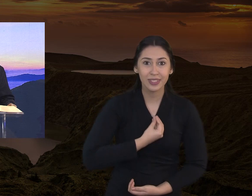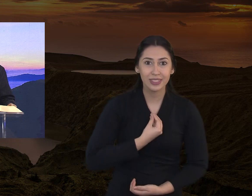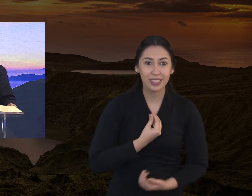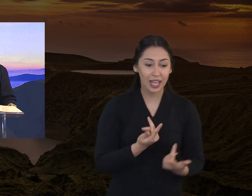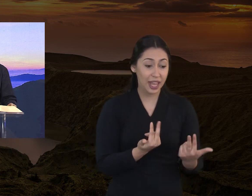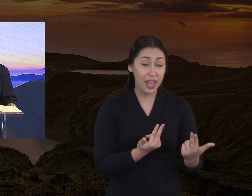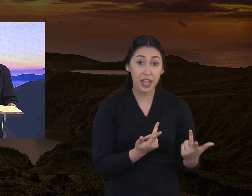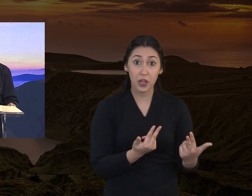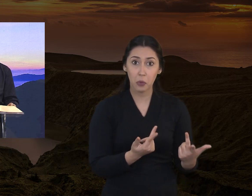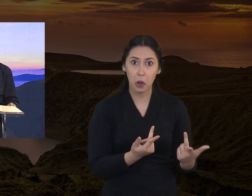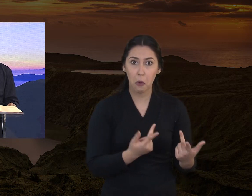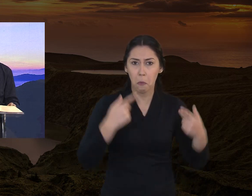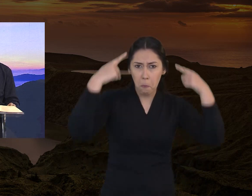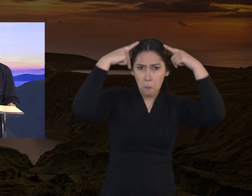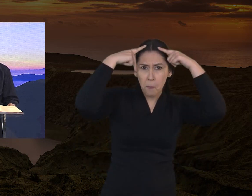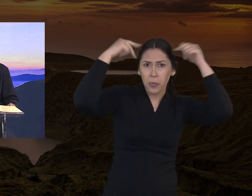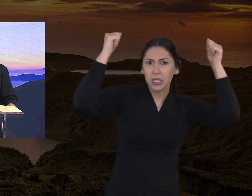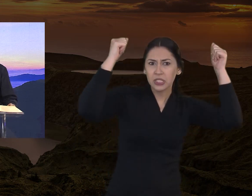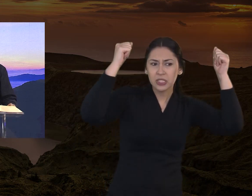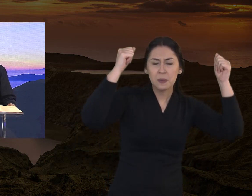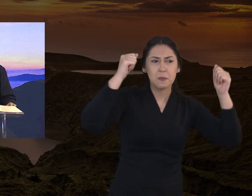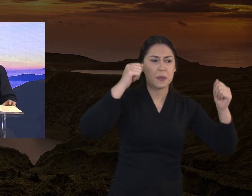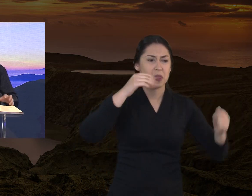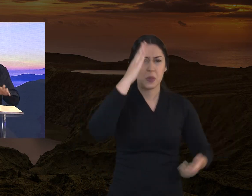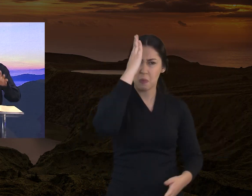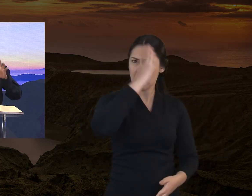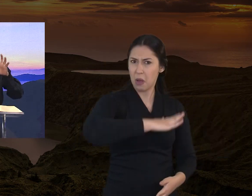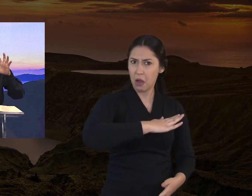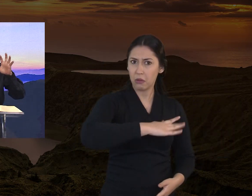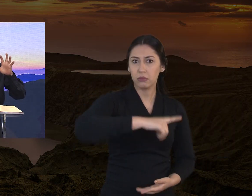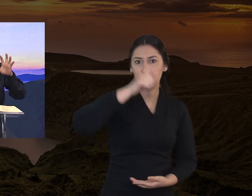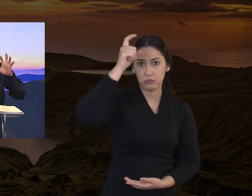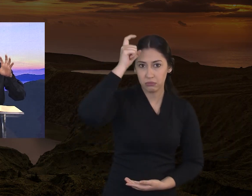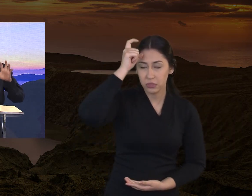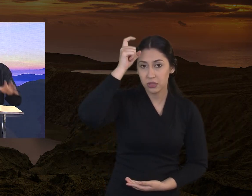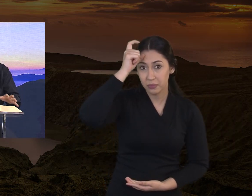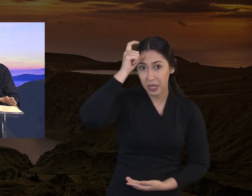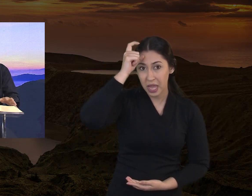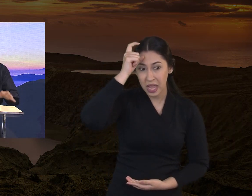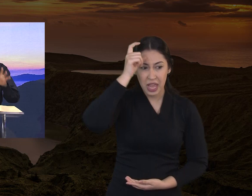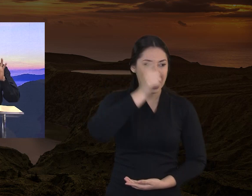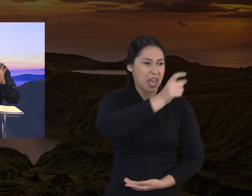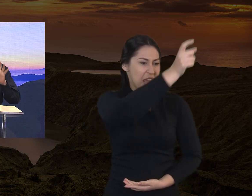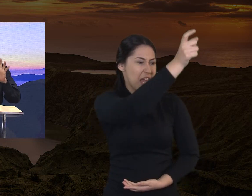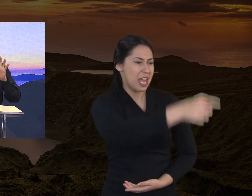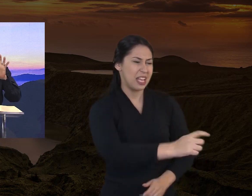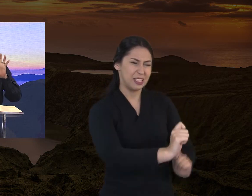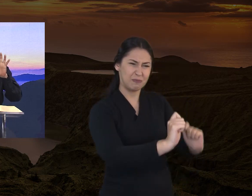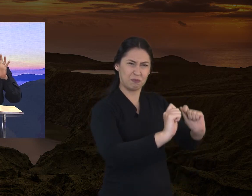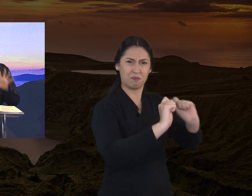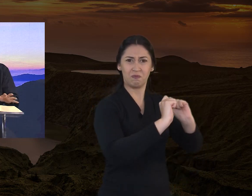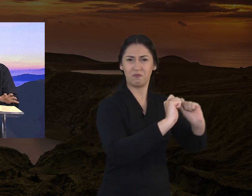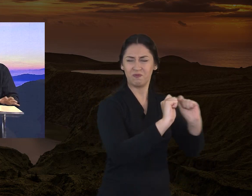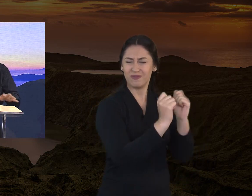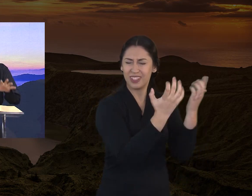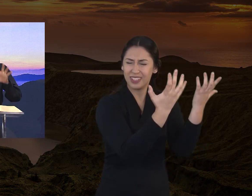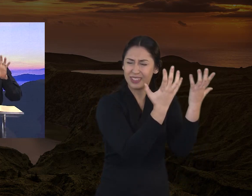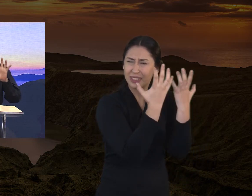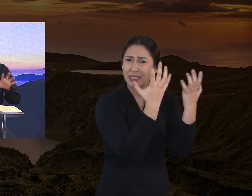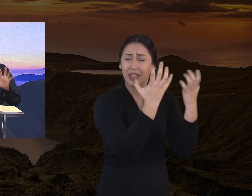segundo o príncipe da potestade do ar, e ele nos oprimia, nos